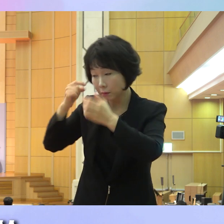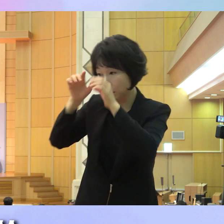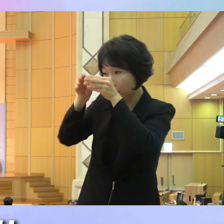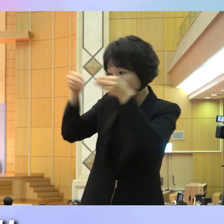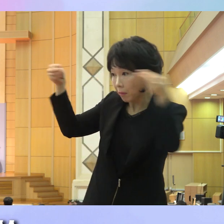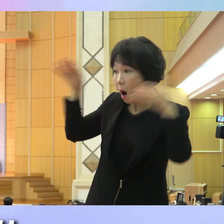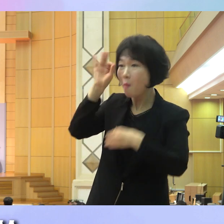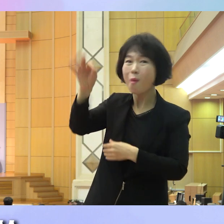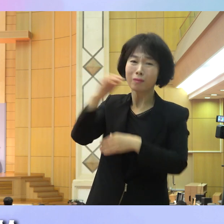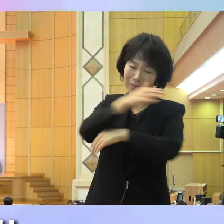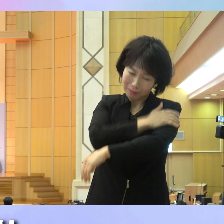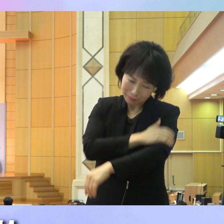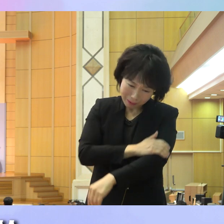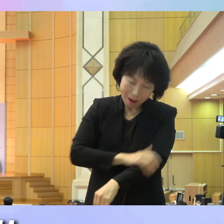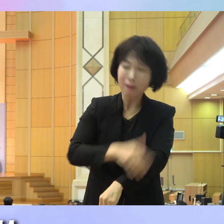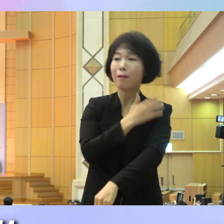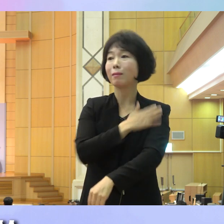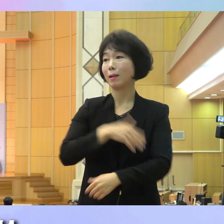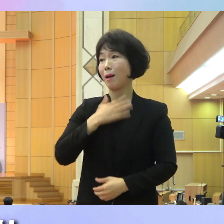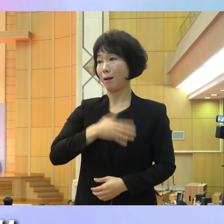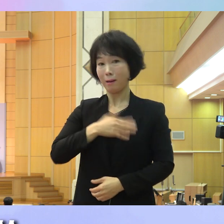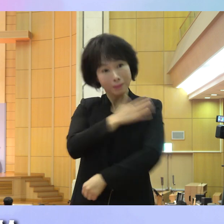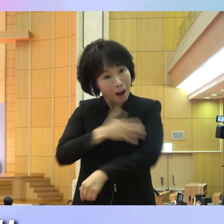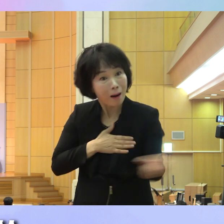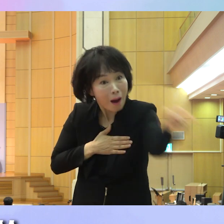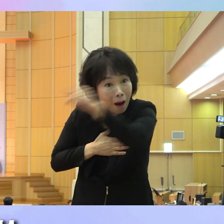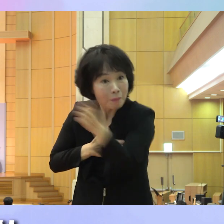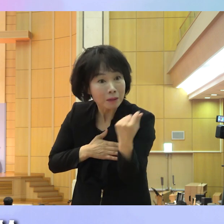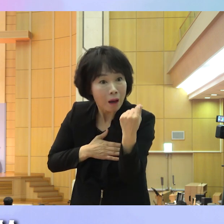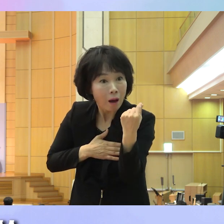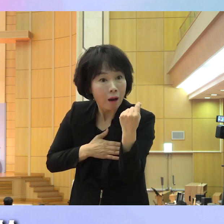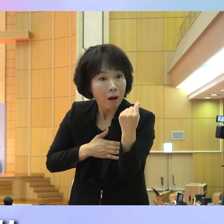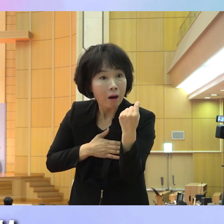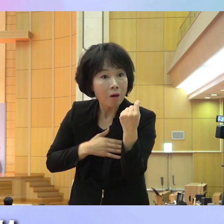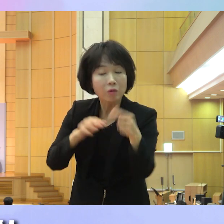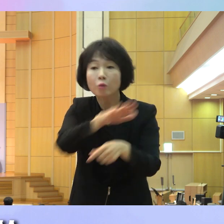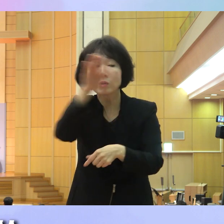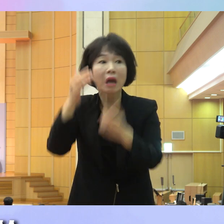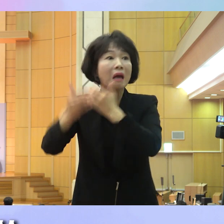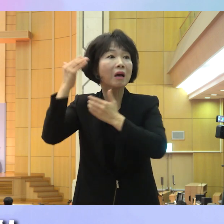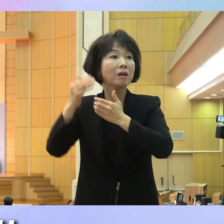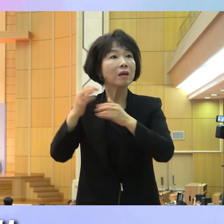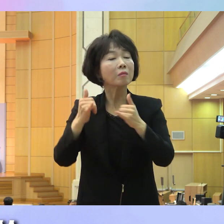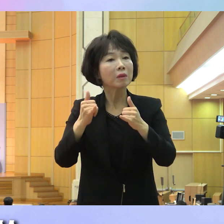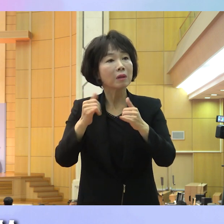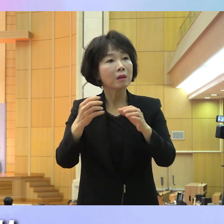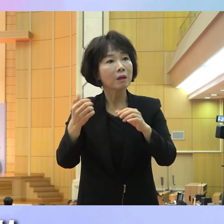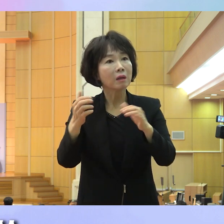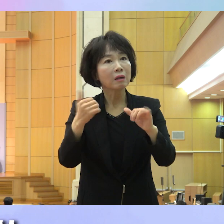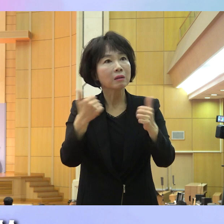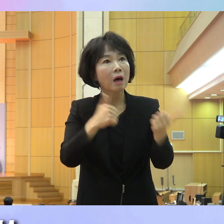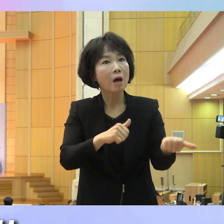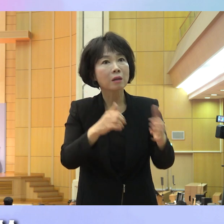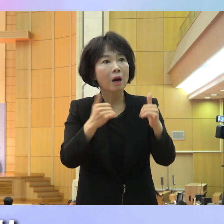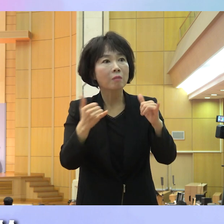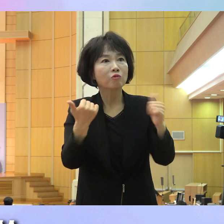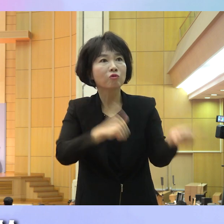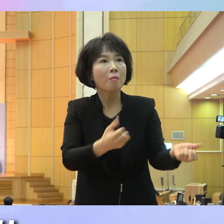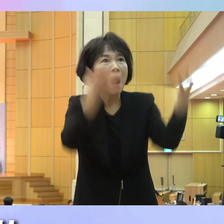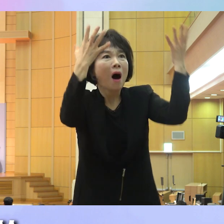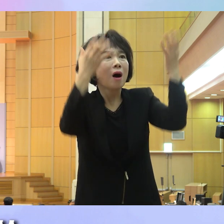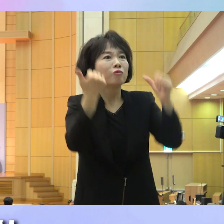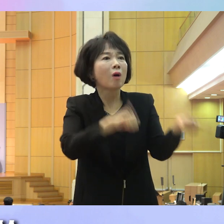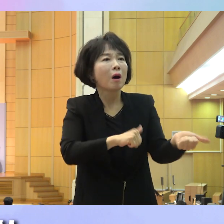알잖아요. 그리고 돌아가신 분을 그 장례식에 참여해서 그 장례식에